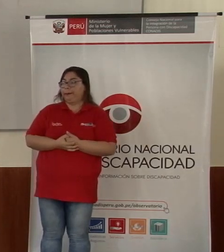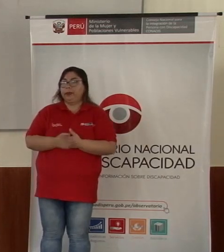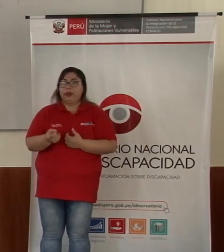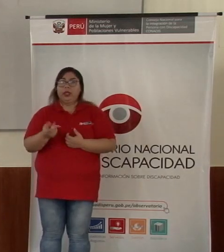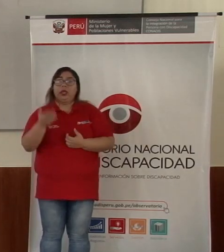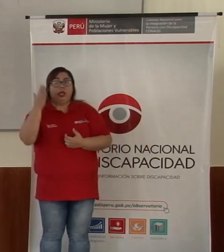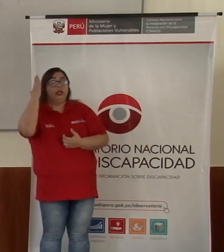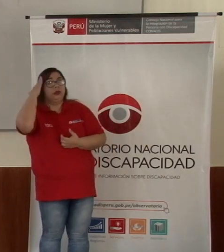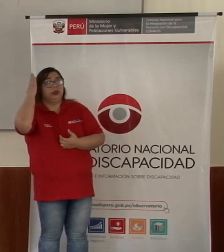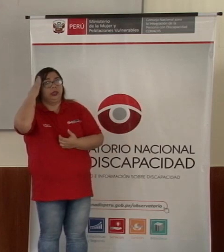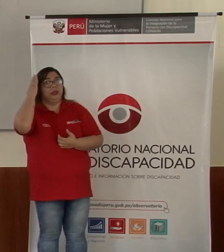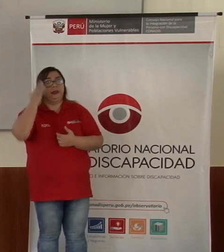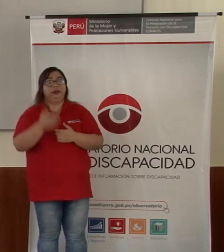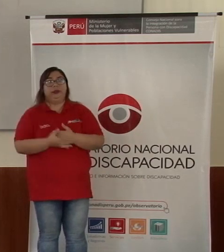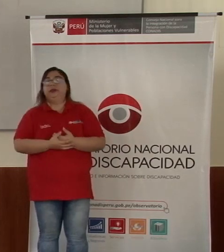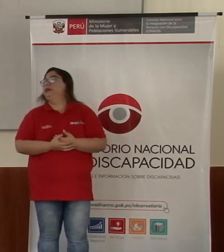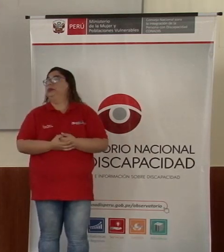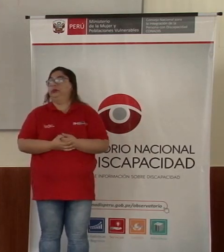Eso es la capacidad.